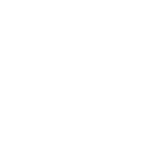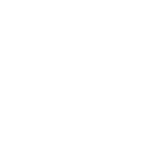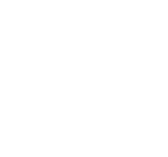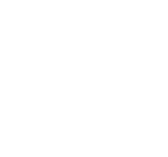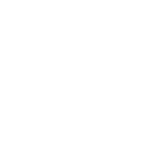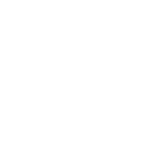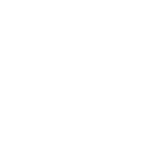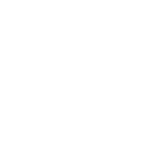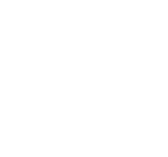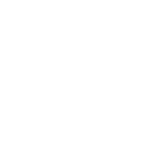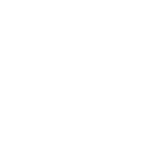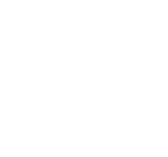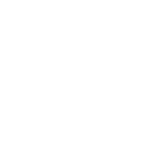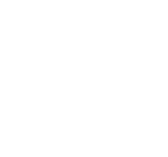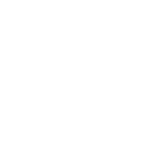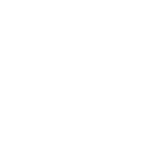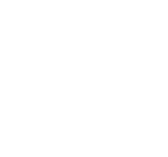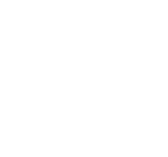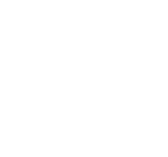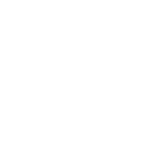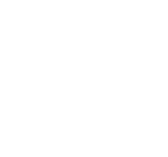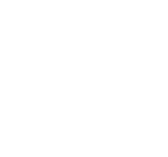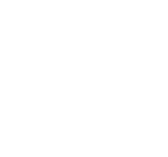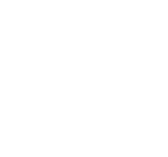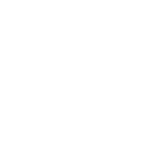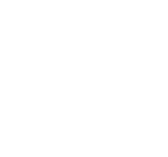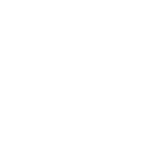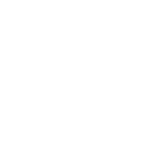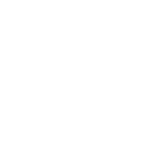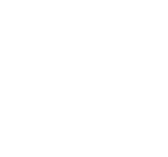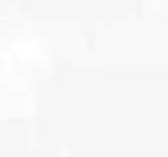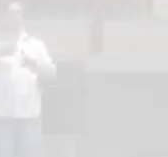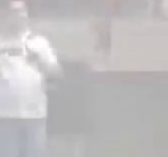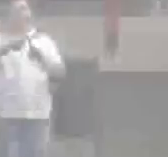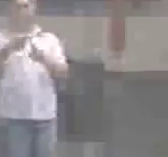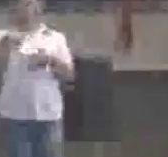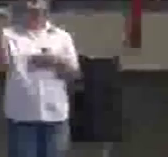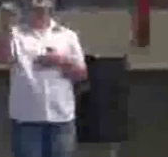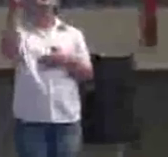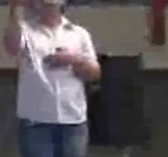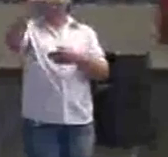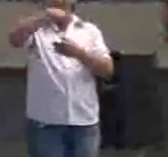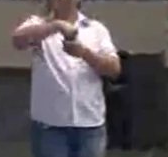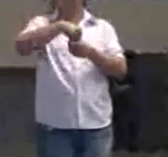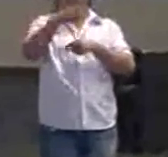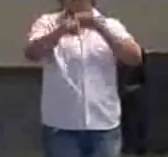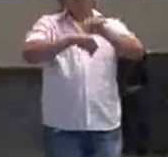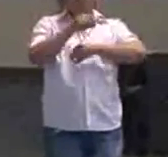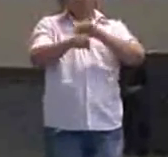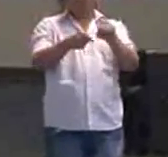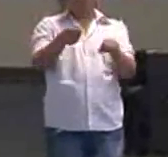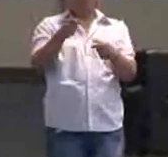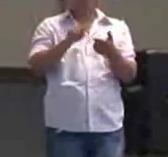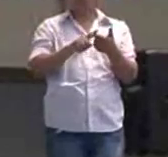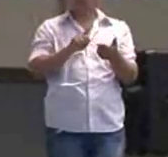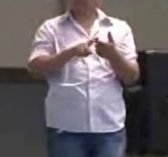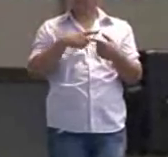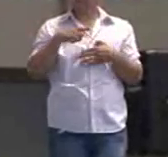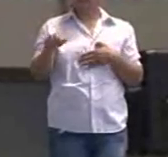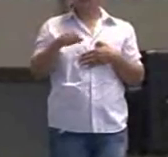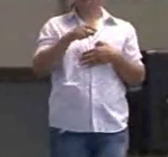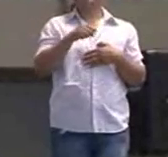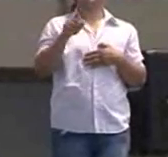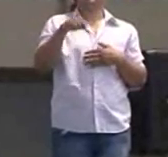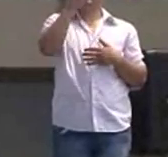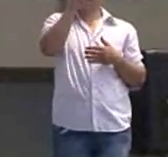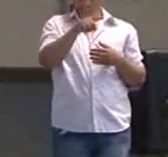Teorema de Pitágoras. Pessoal, isso é a coisa mais importante para o triângulo retângulo. Quando você pegar um triângulo retângulo, você